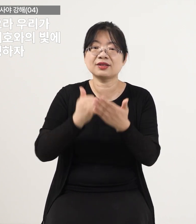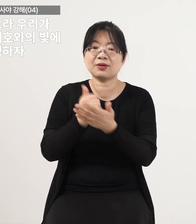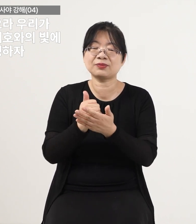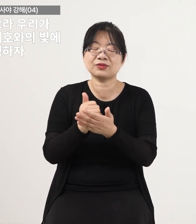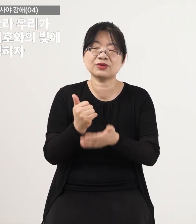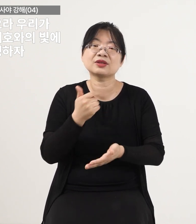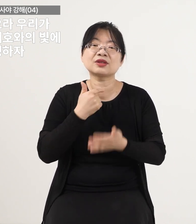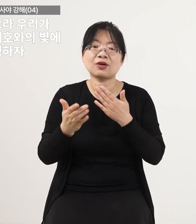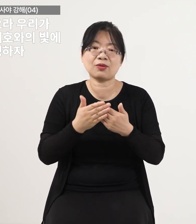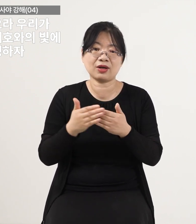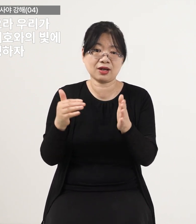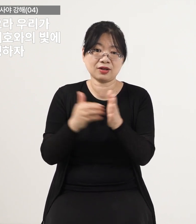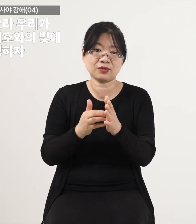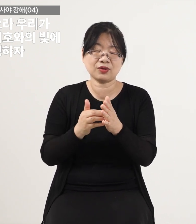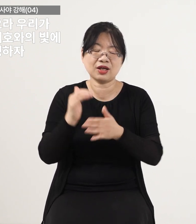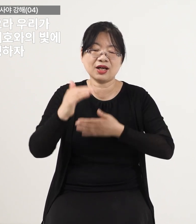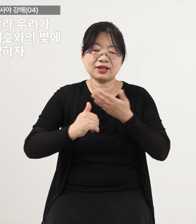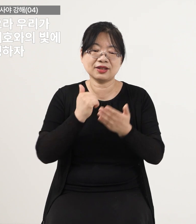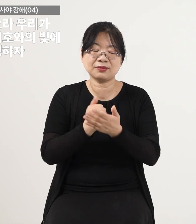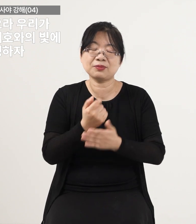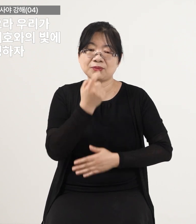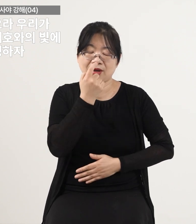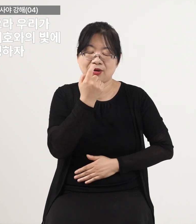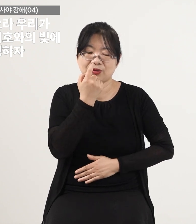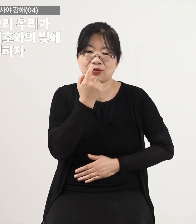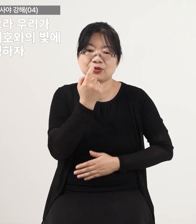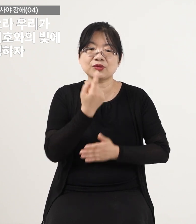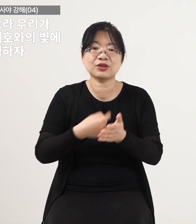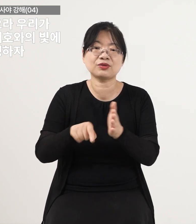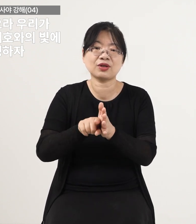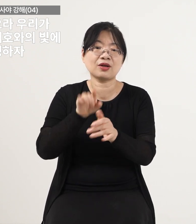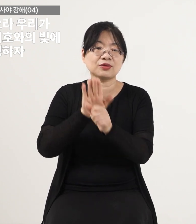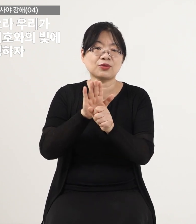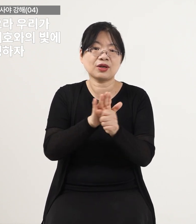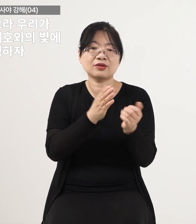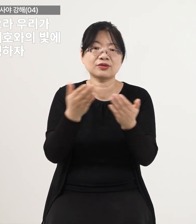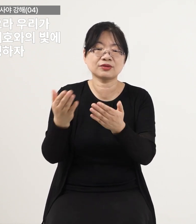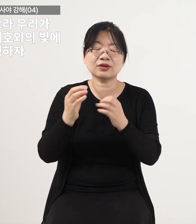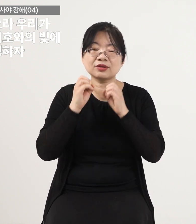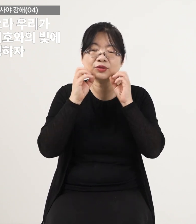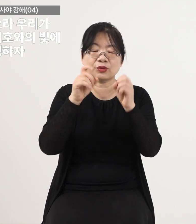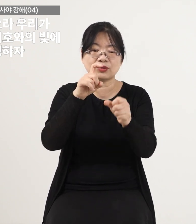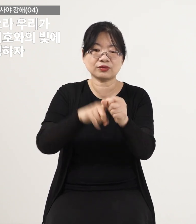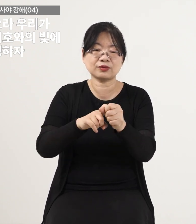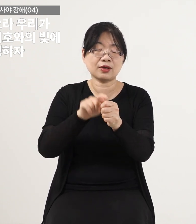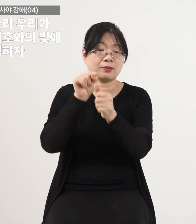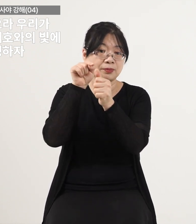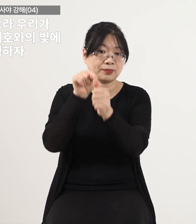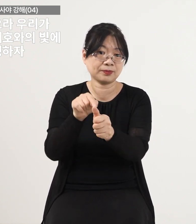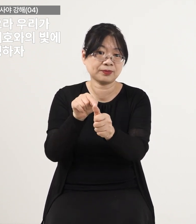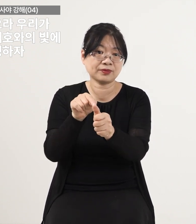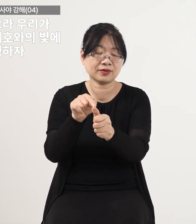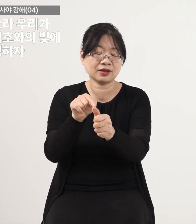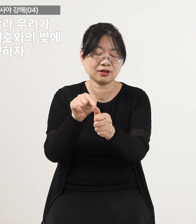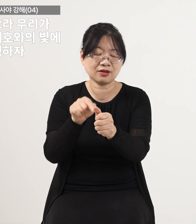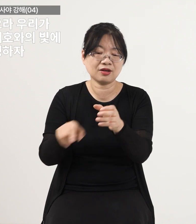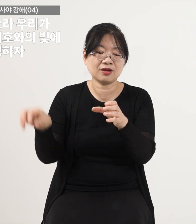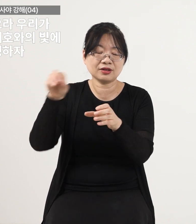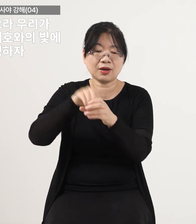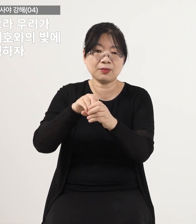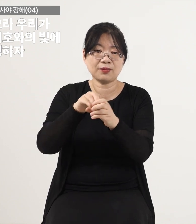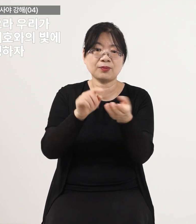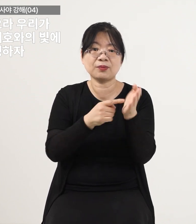하나님을 경험하고 하나님을 배우도록 해야 되는 선교적 명령이